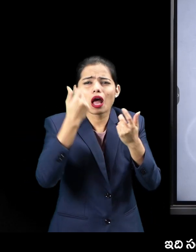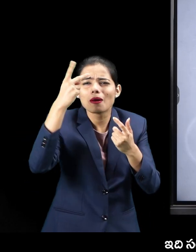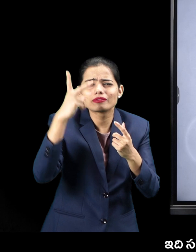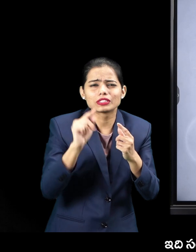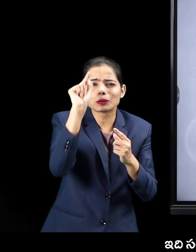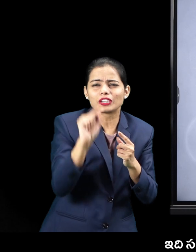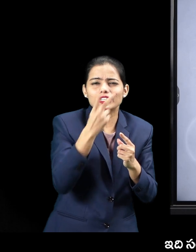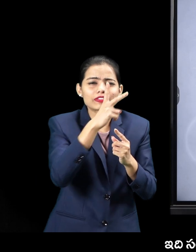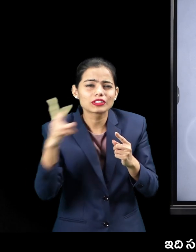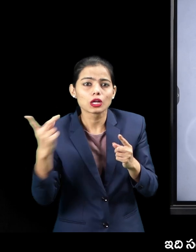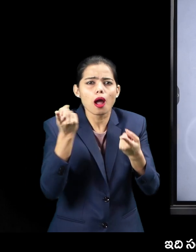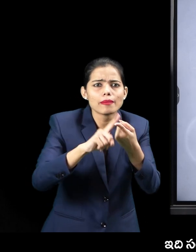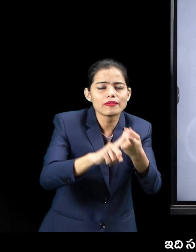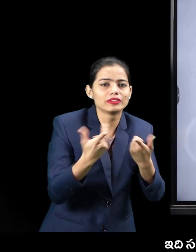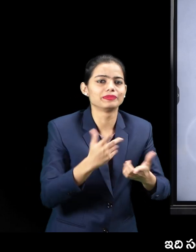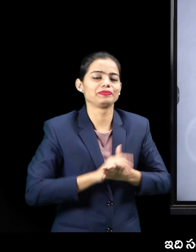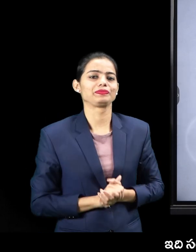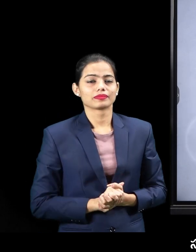సూచించే సంఖ్యా విలువ.